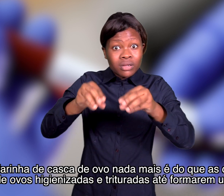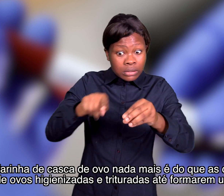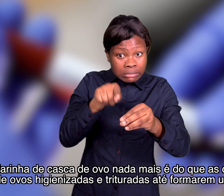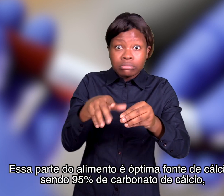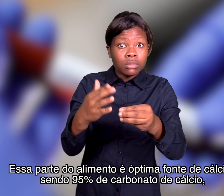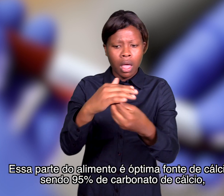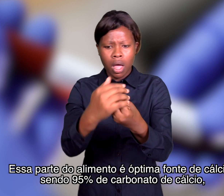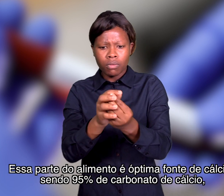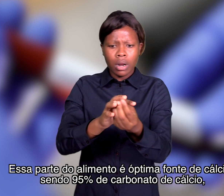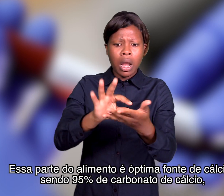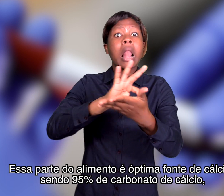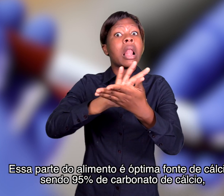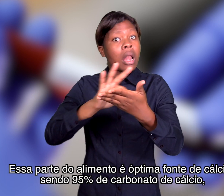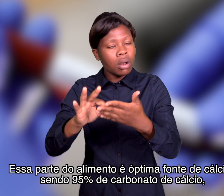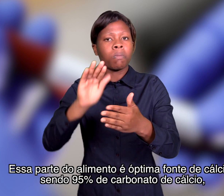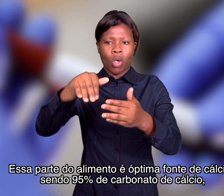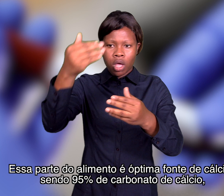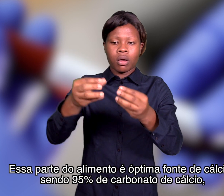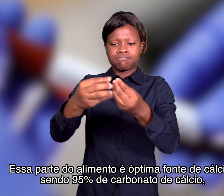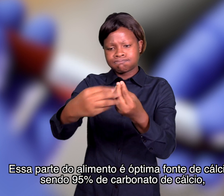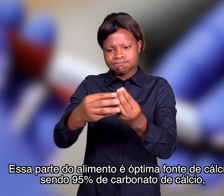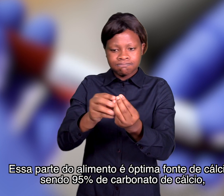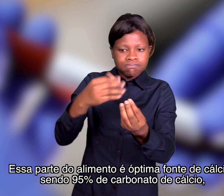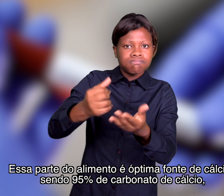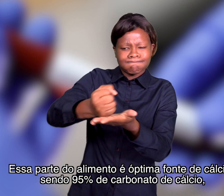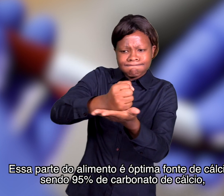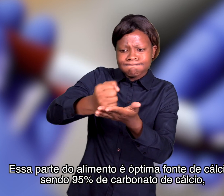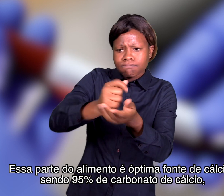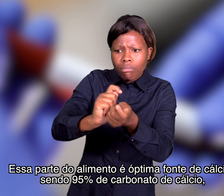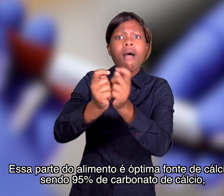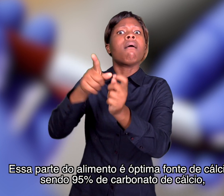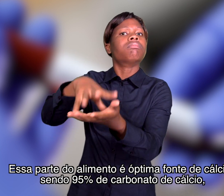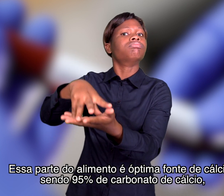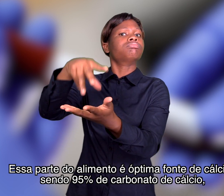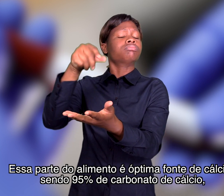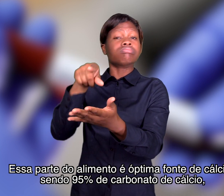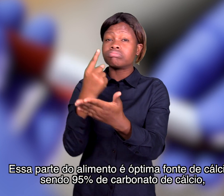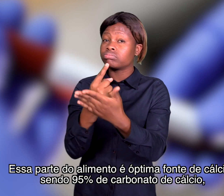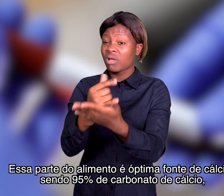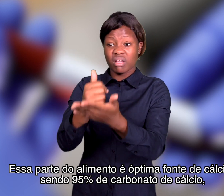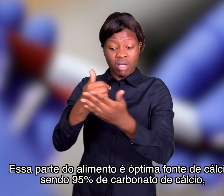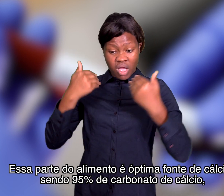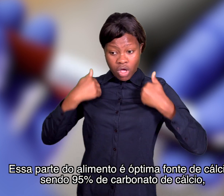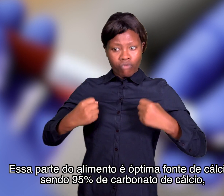Essa parte do alimento é ótima fonte de cálcio, sendo 95% de carbonato de cálcio,